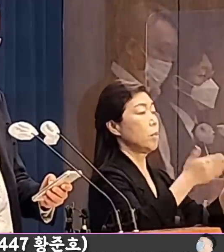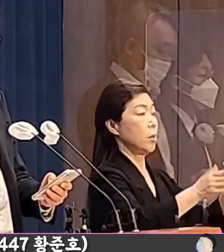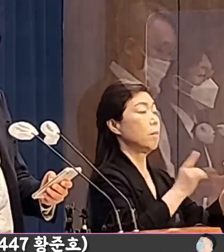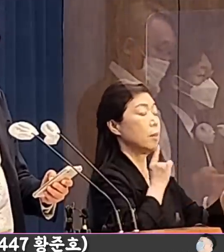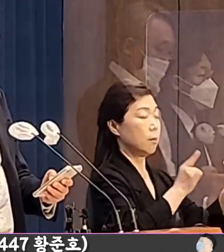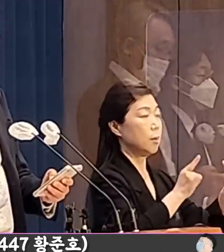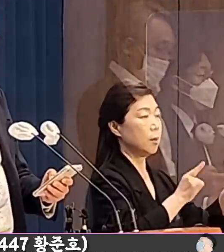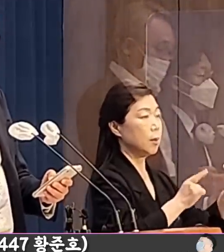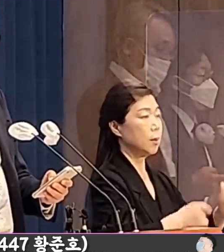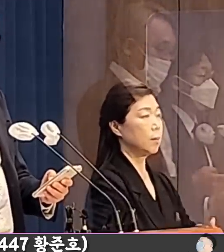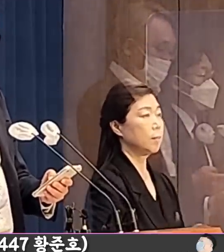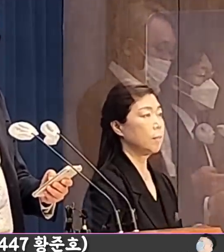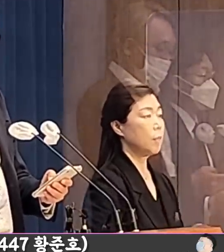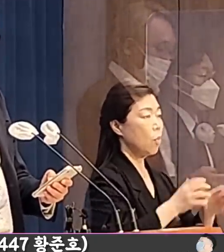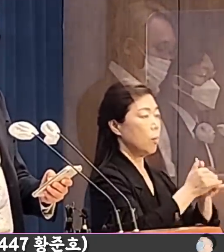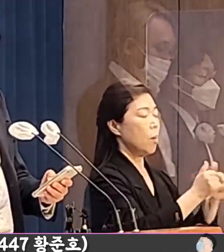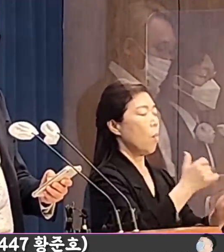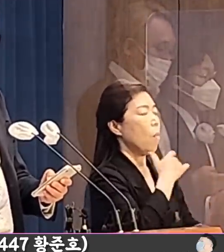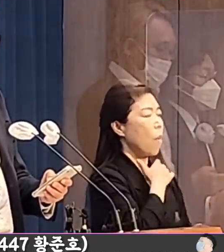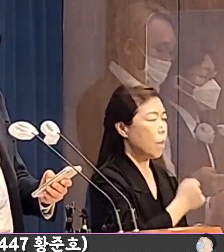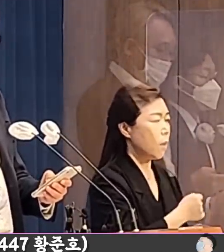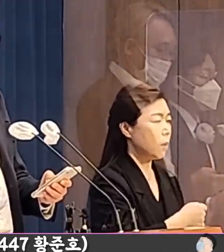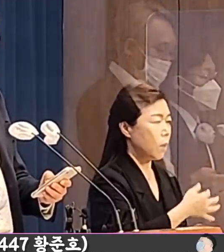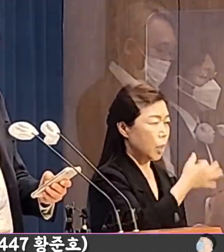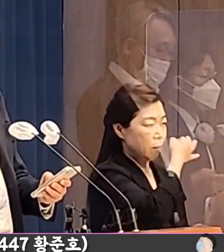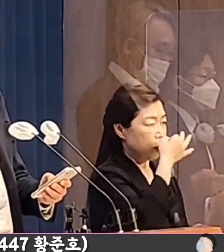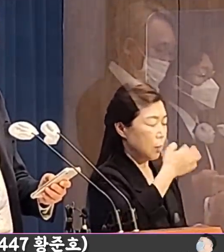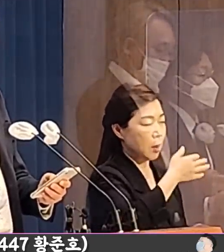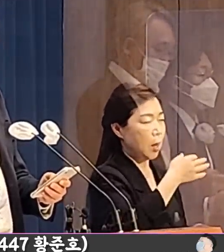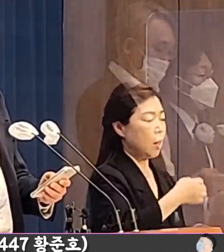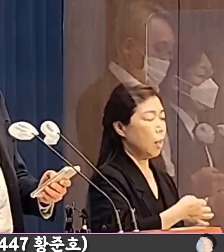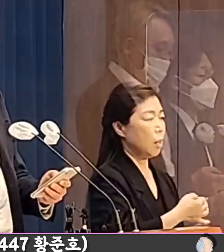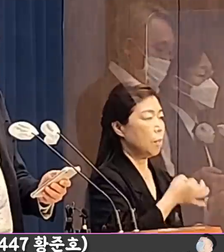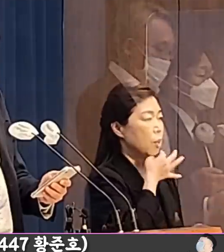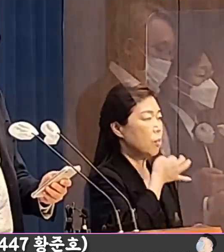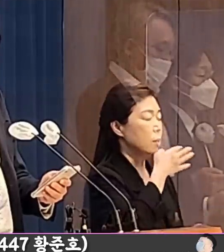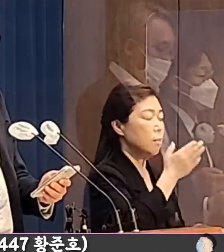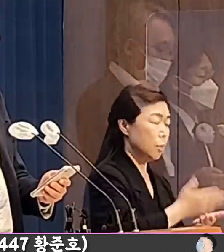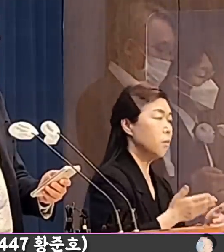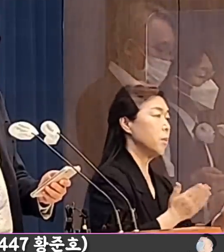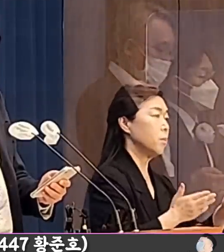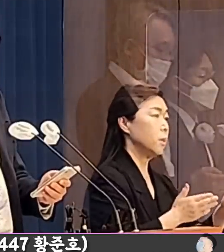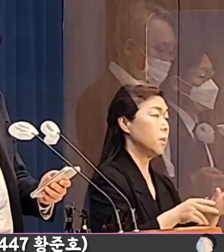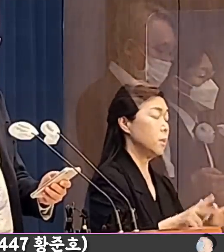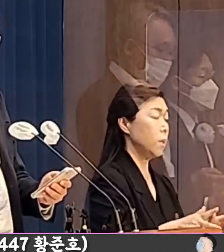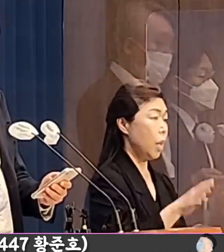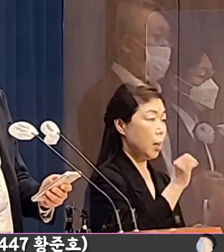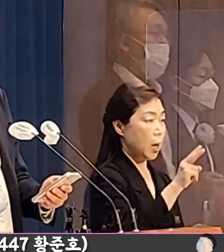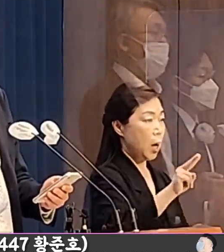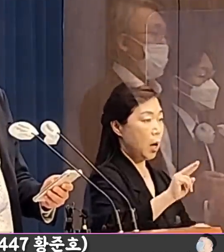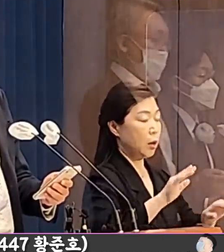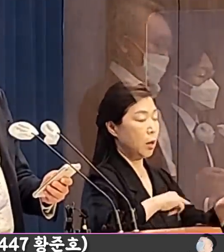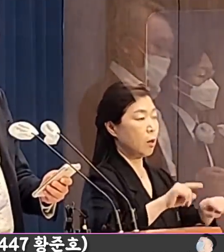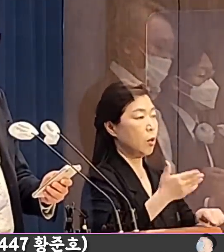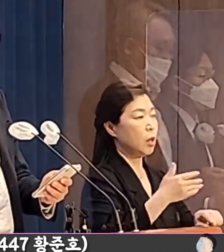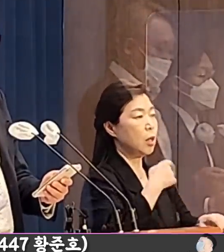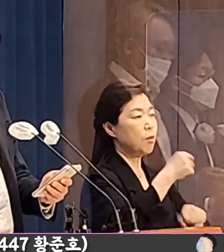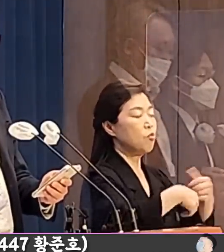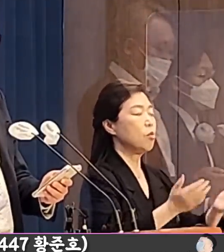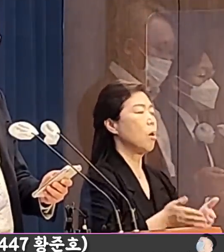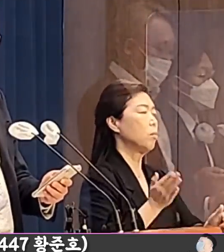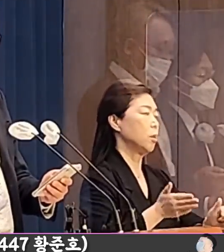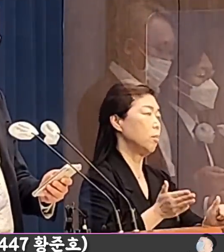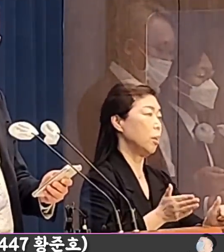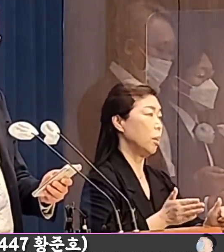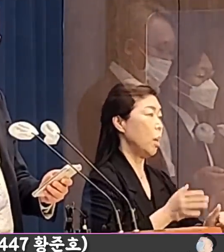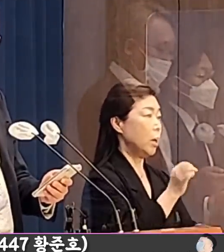합니다. 국민들의 바람을 비웃지 말기를 바랍니다. 이제는 야당이 된 민주당에 촉구합니다.